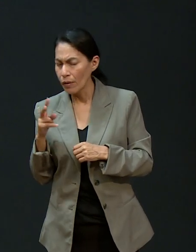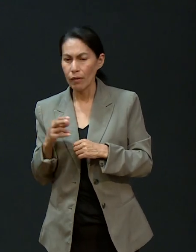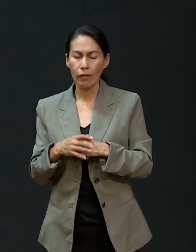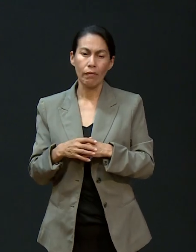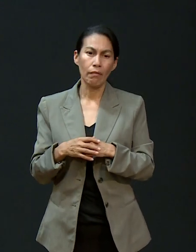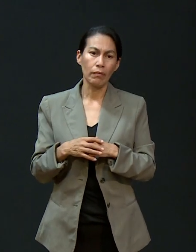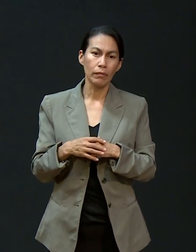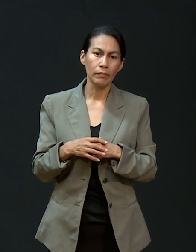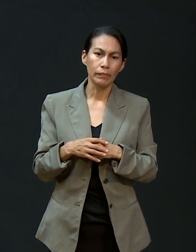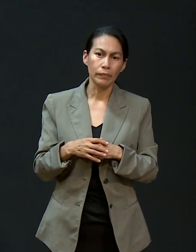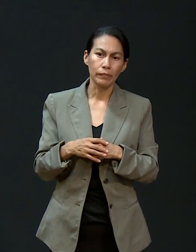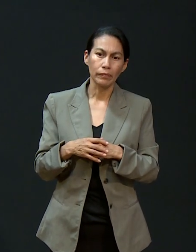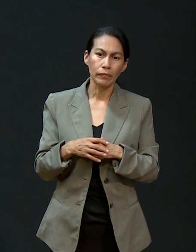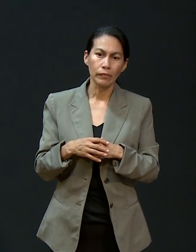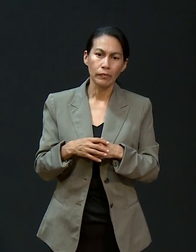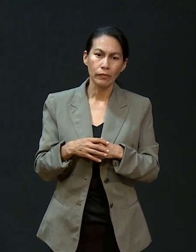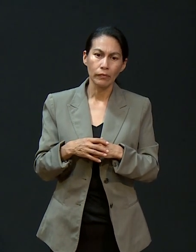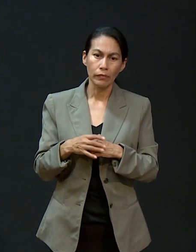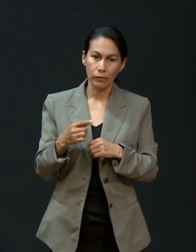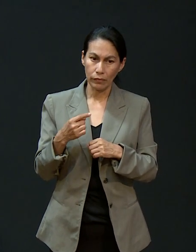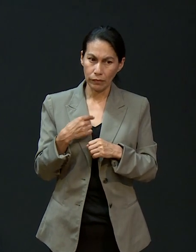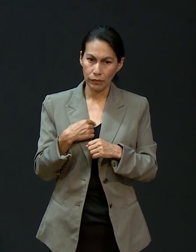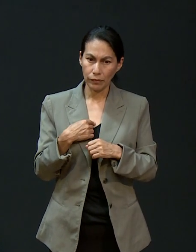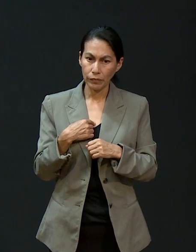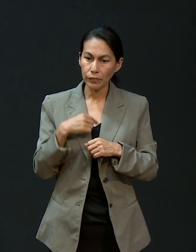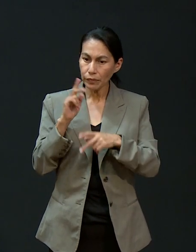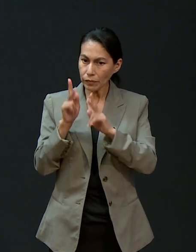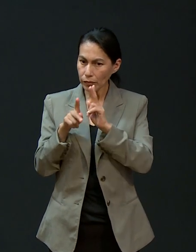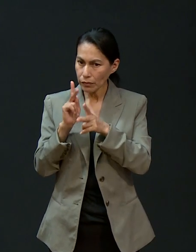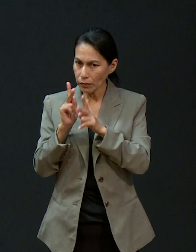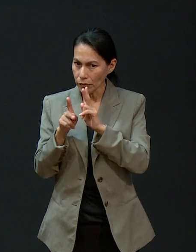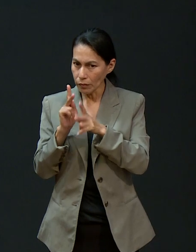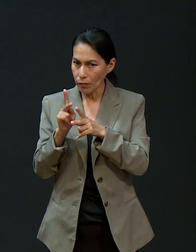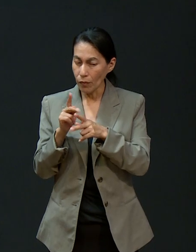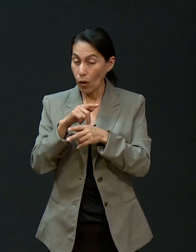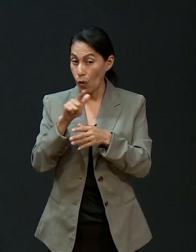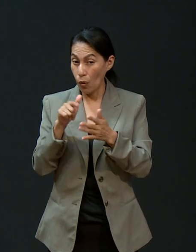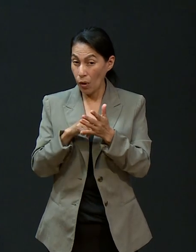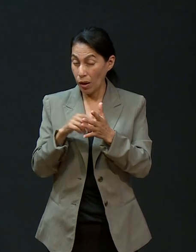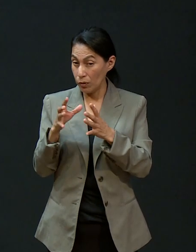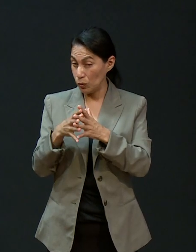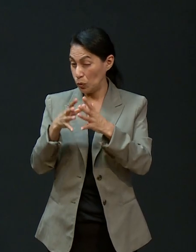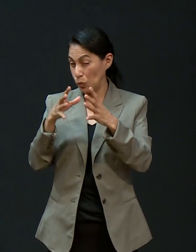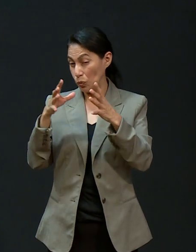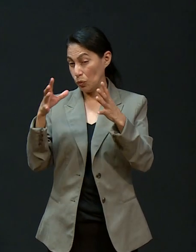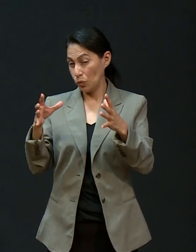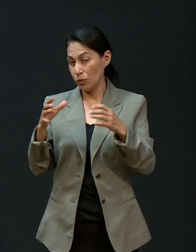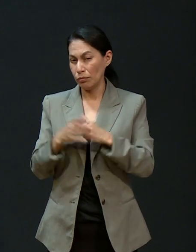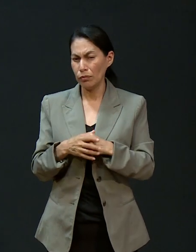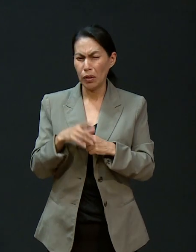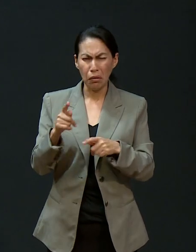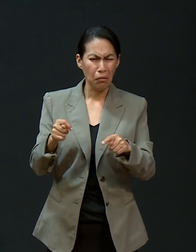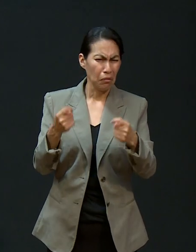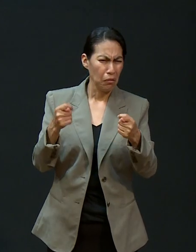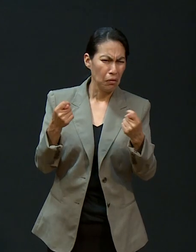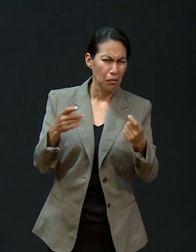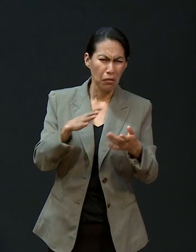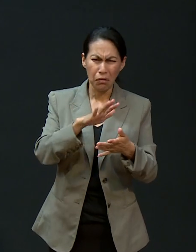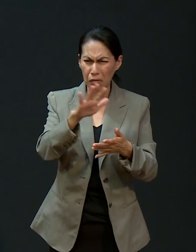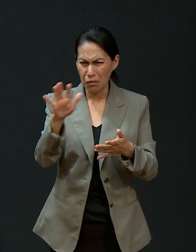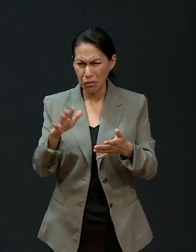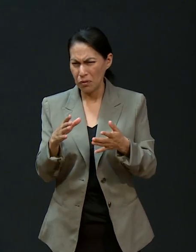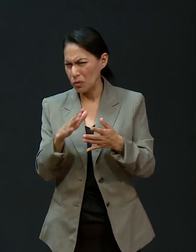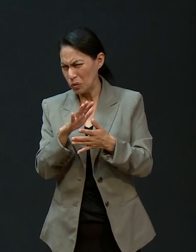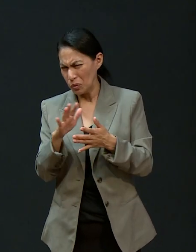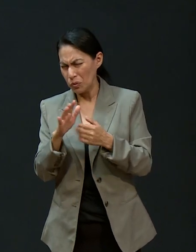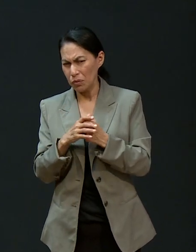mira, vamos. Ok. Y empezamos y hablo con... Venimos de una ciudad más grande que hay como